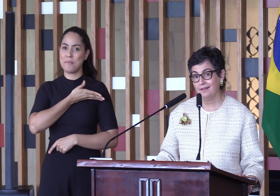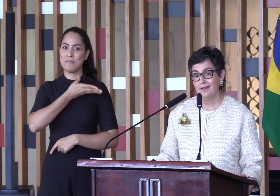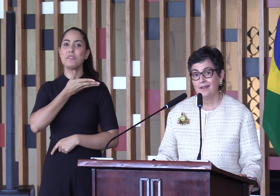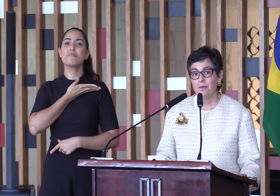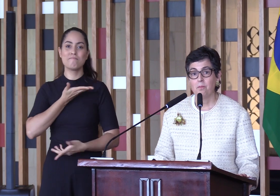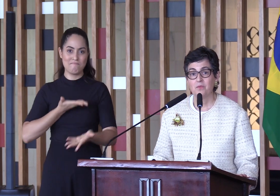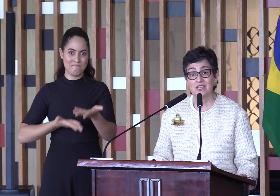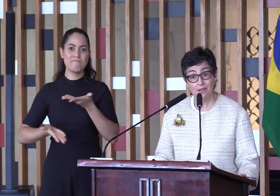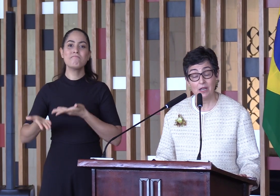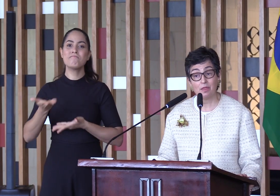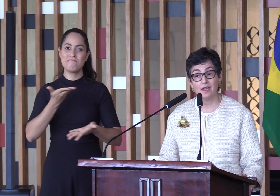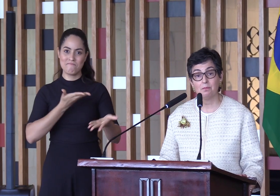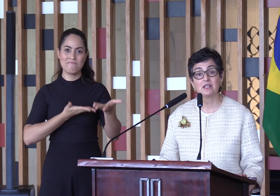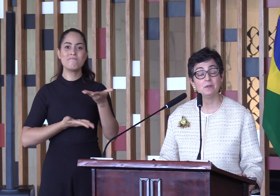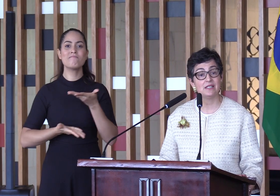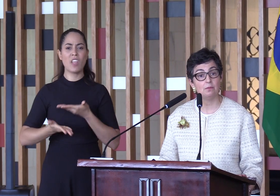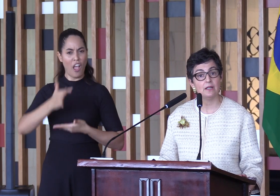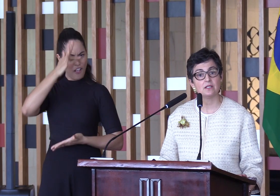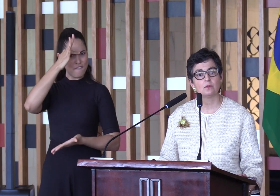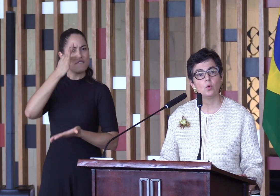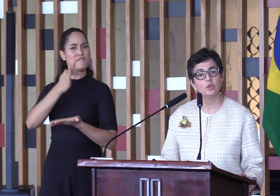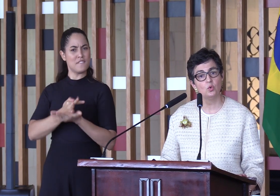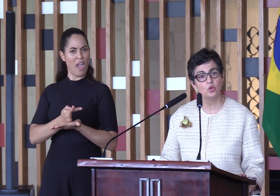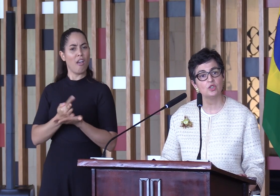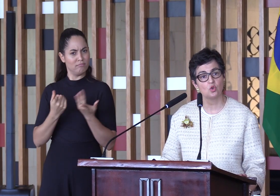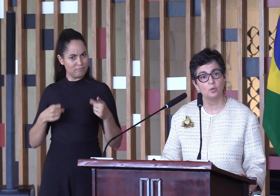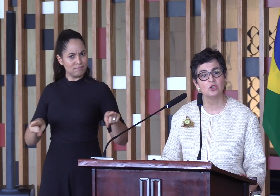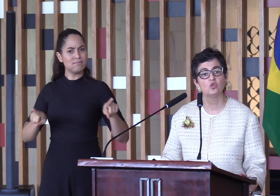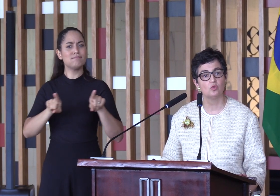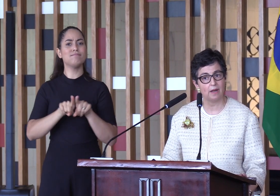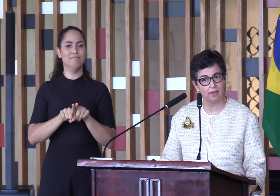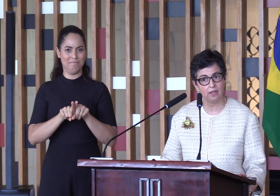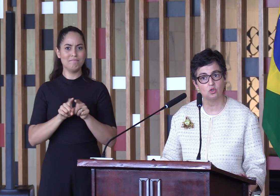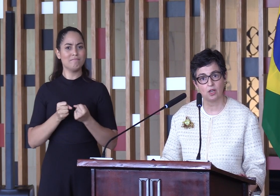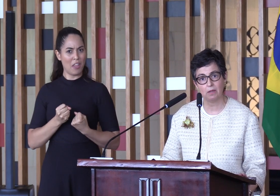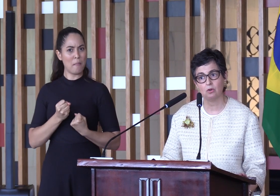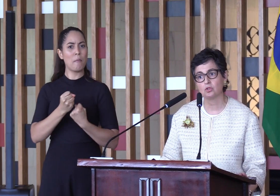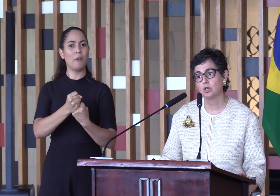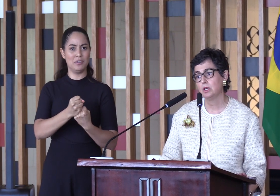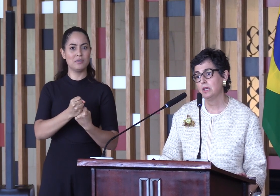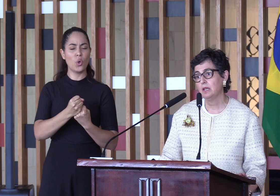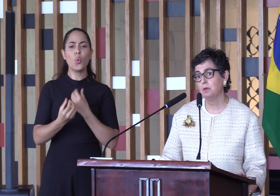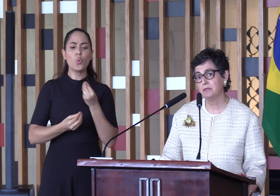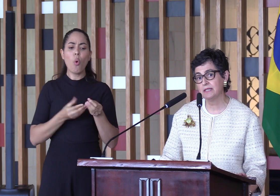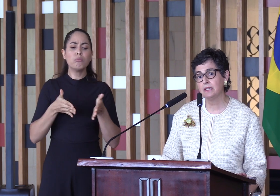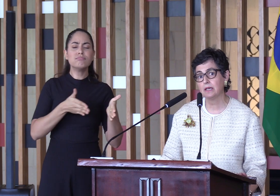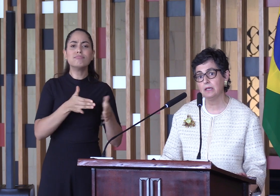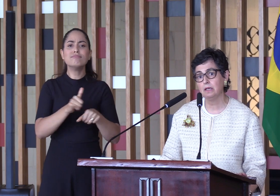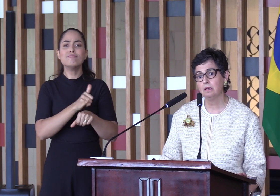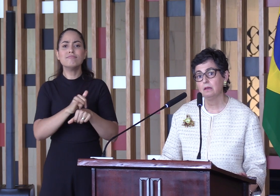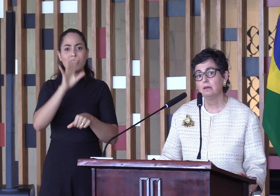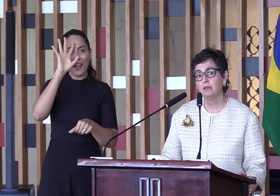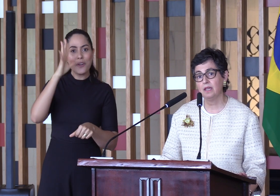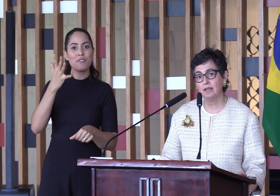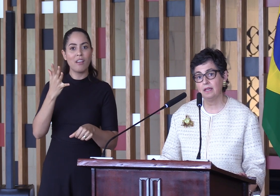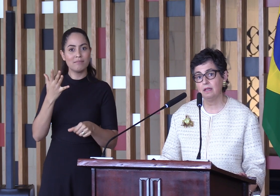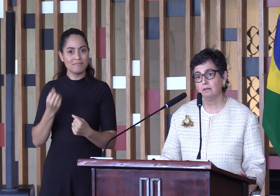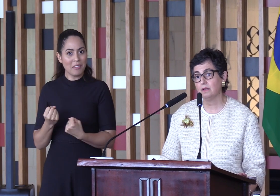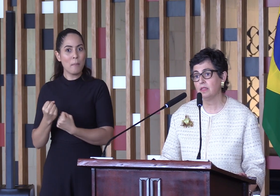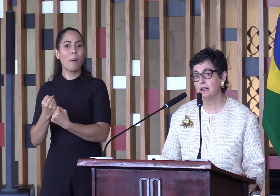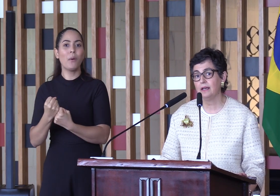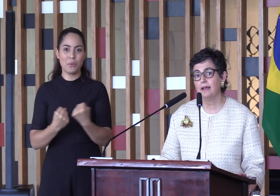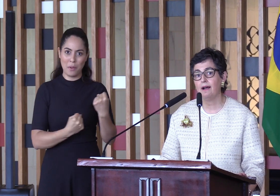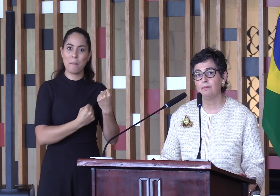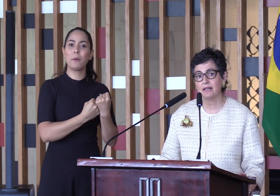devem fazer mais visíveis, cando um descobre seus verdadeiros amigos. E a minha visita aqui quer